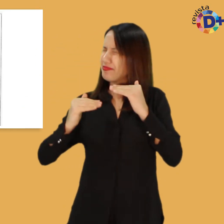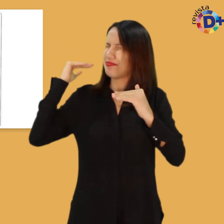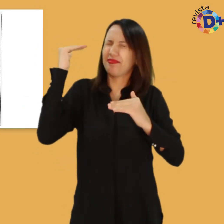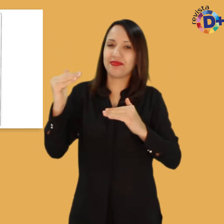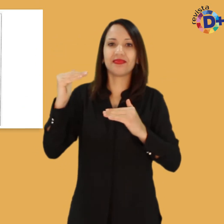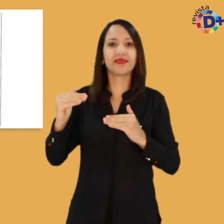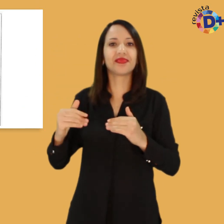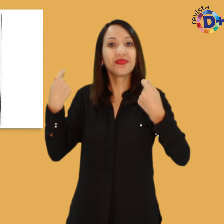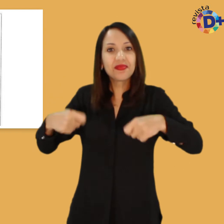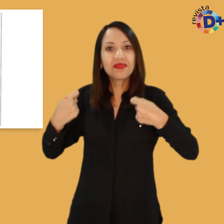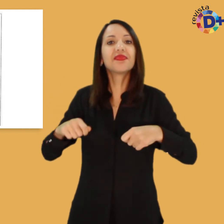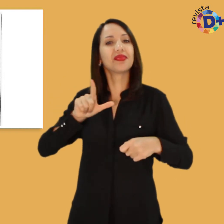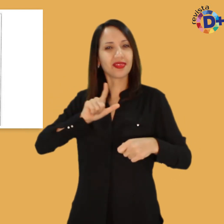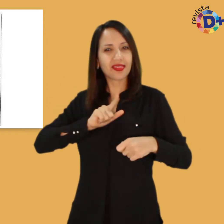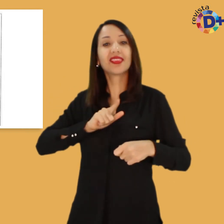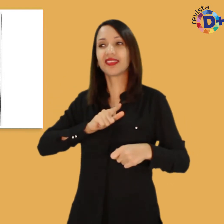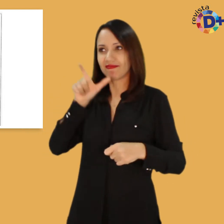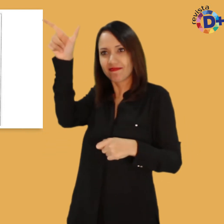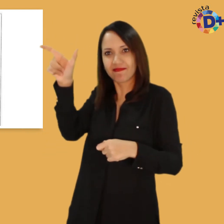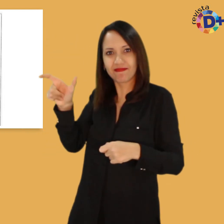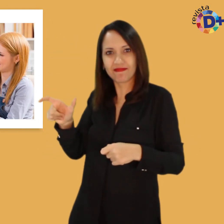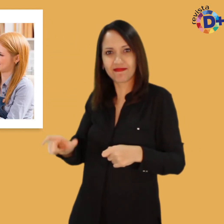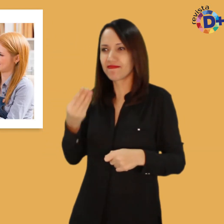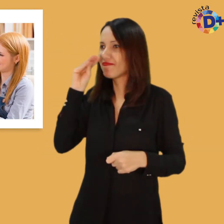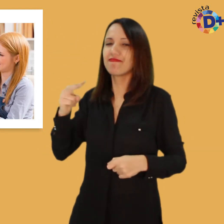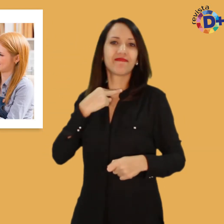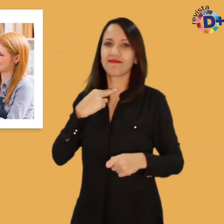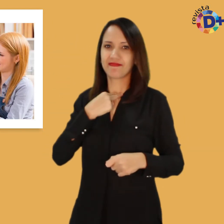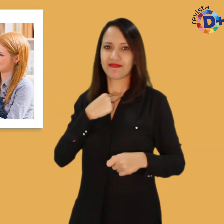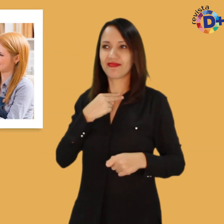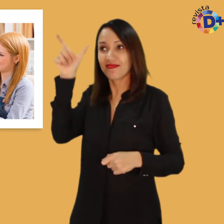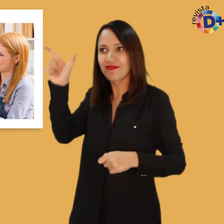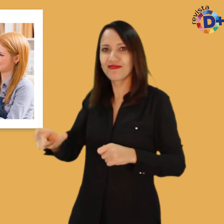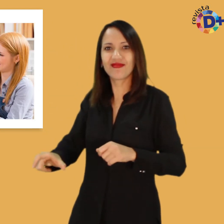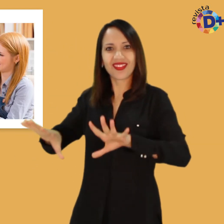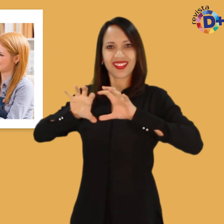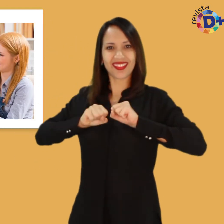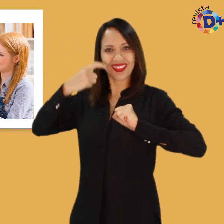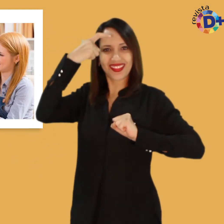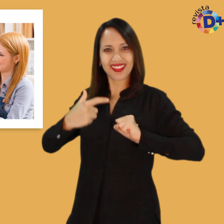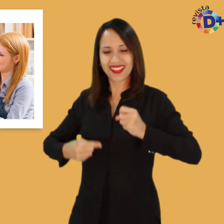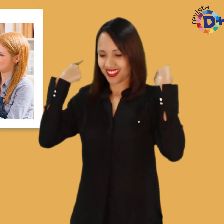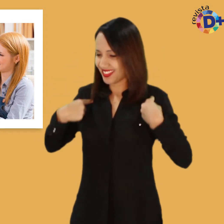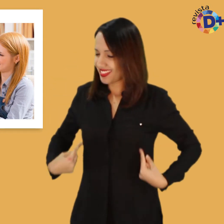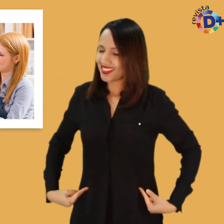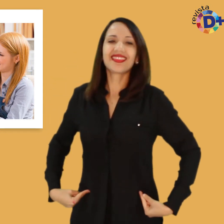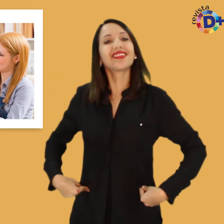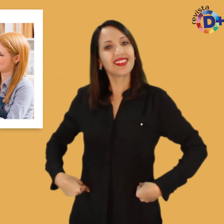Seria um tremendo equívoco negar a condição desse indivíduo no tocante à sua limitação física. Contudo, os